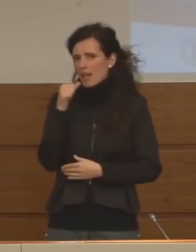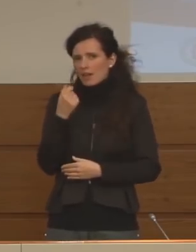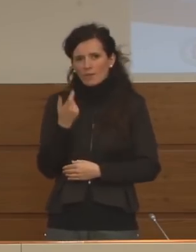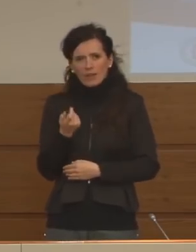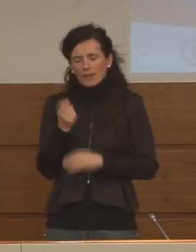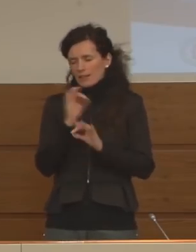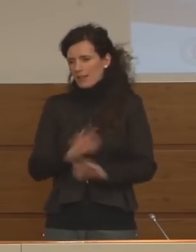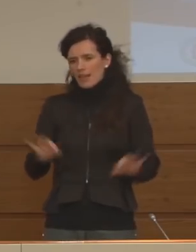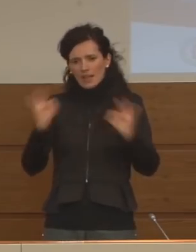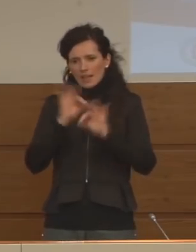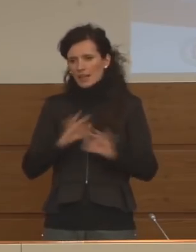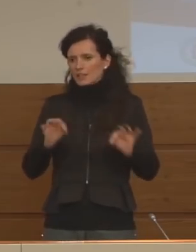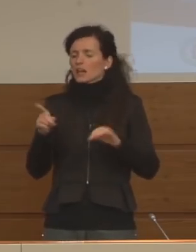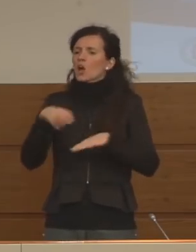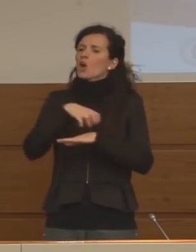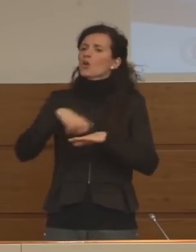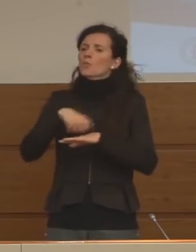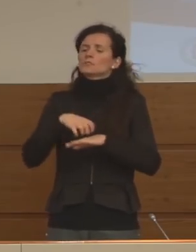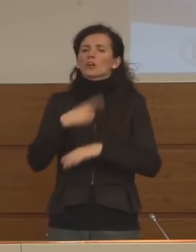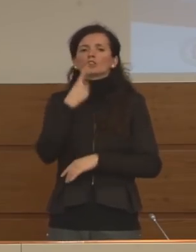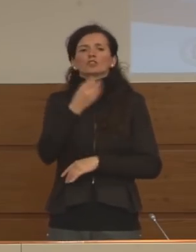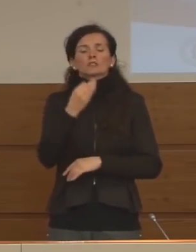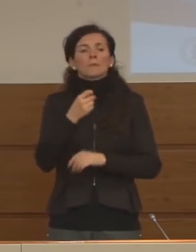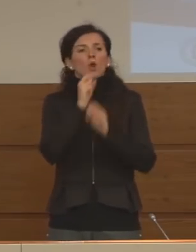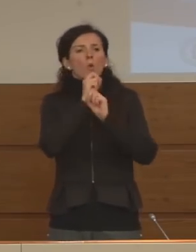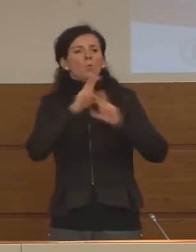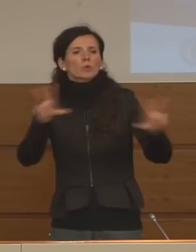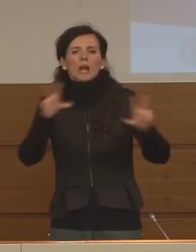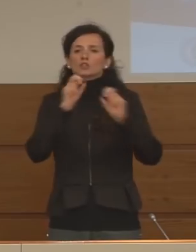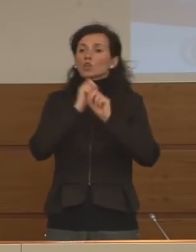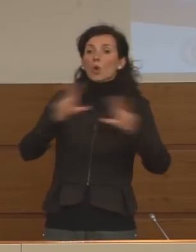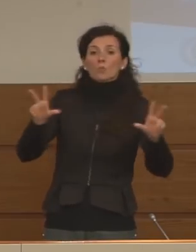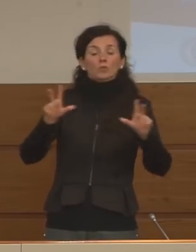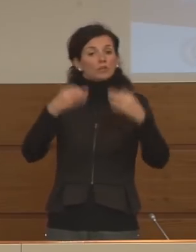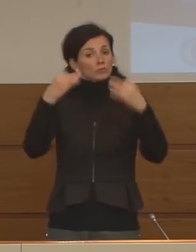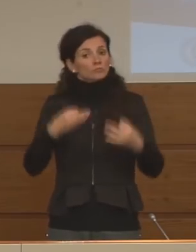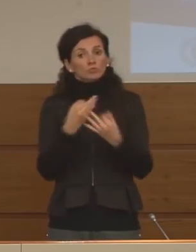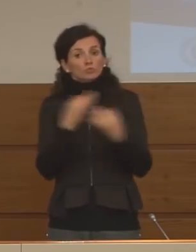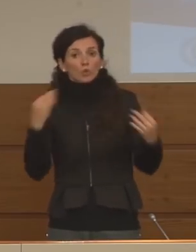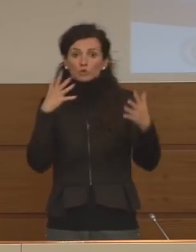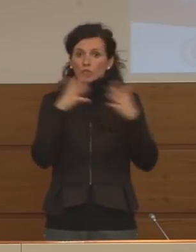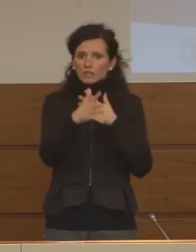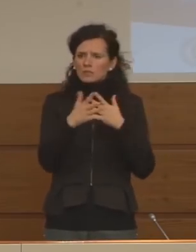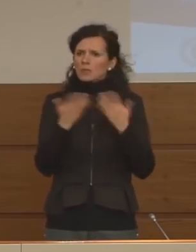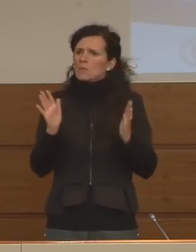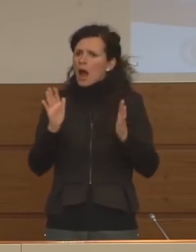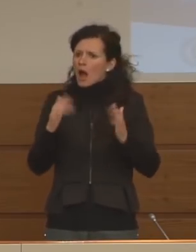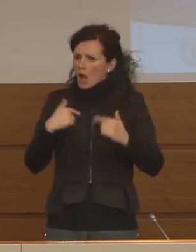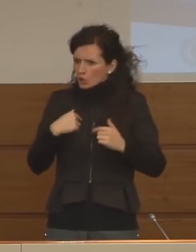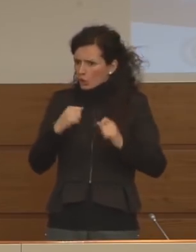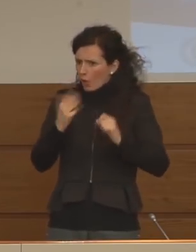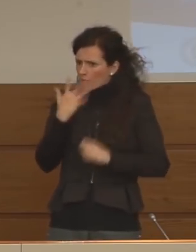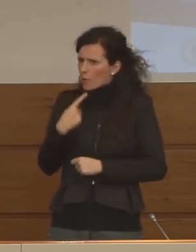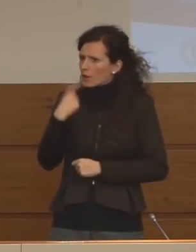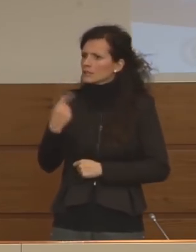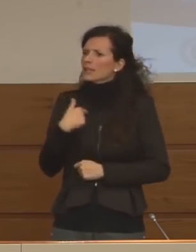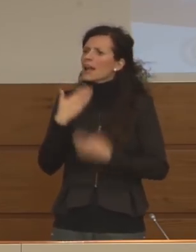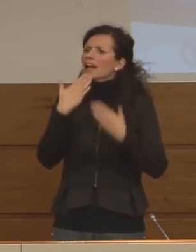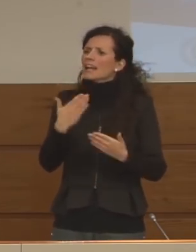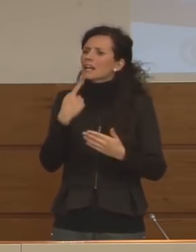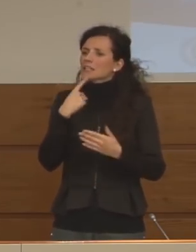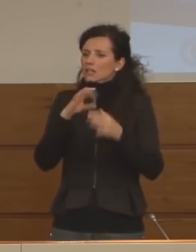richiamato più spese più volte alla comunicazione corretta tutte le persone che sono qui e mi permetto io di ringraziare i colleghi